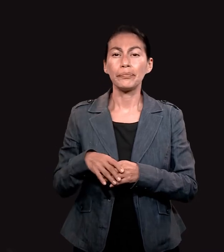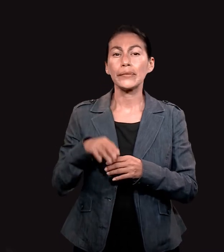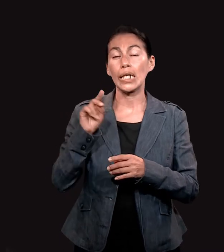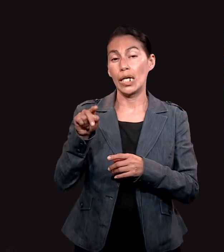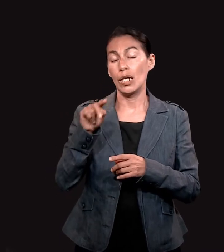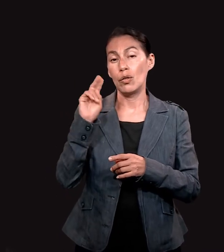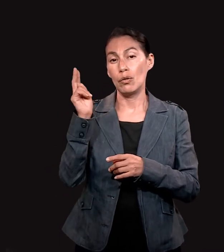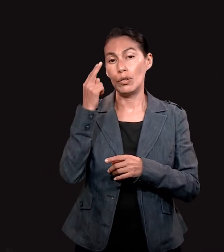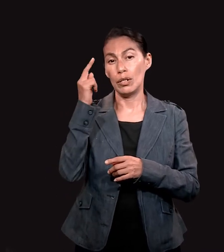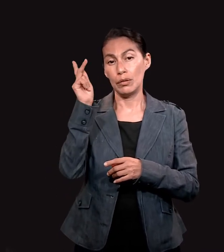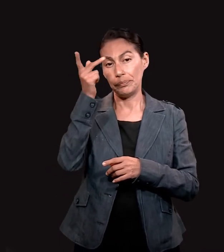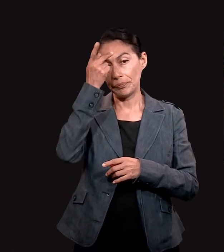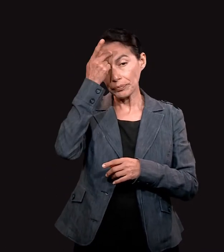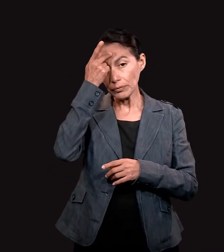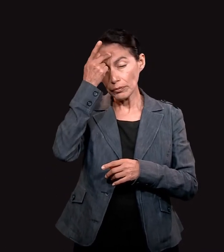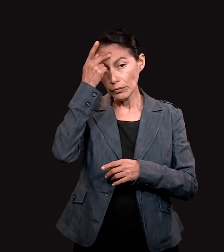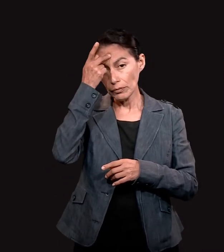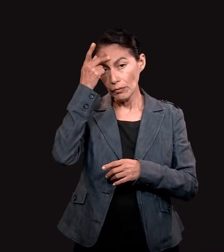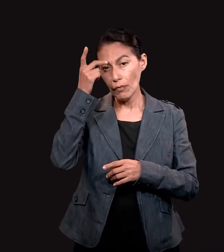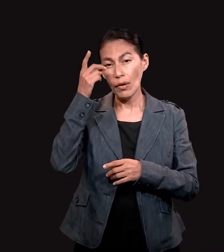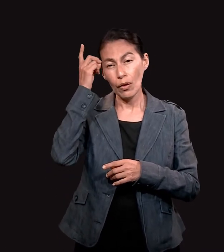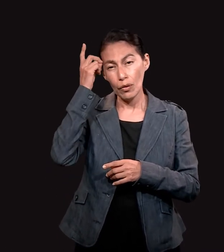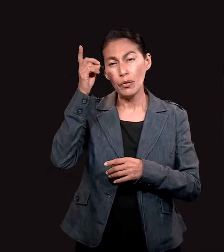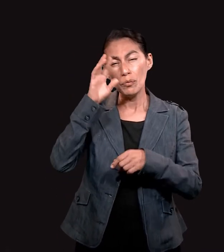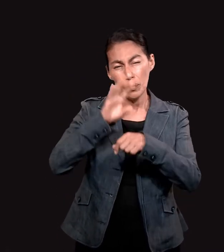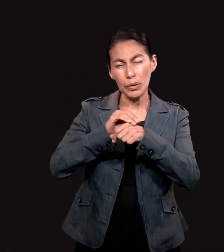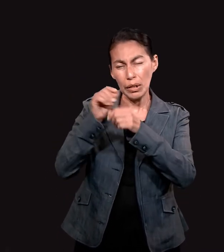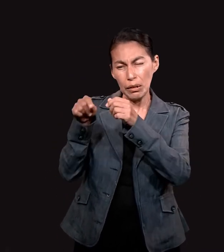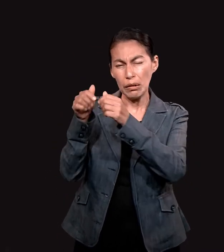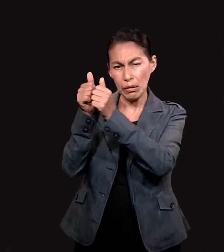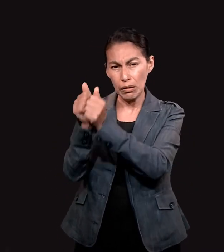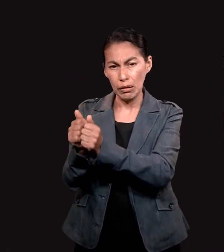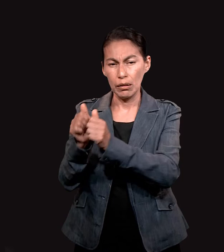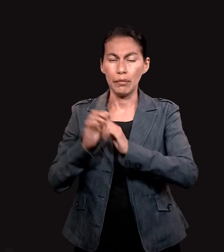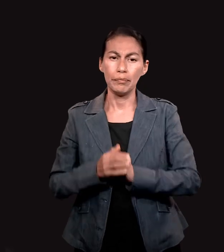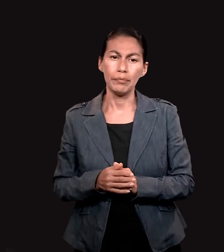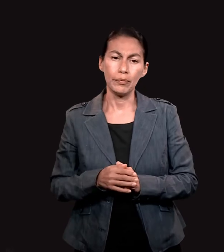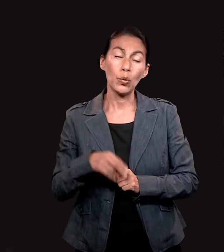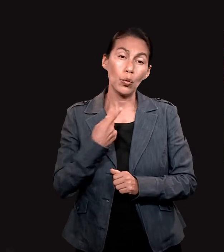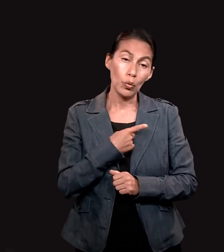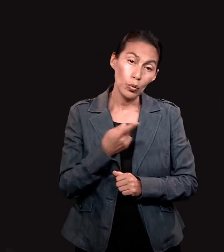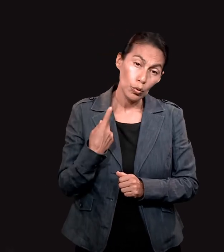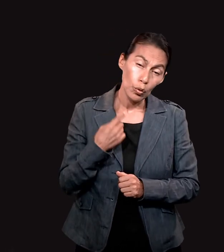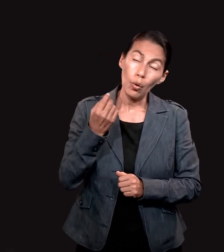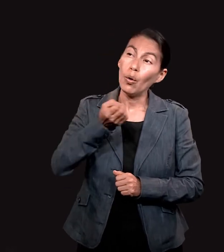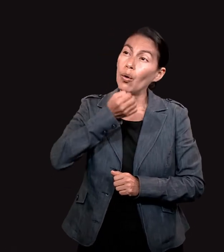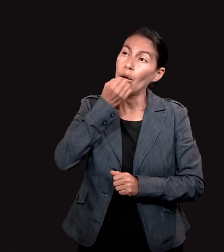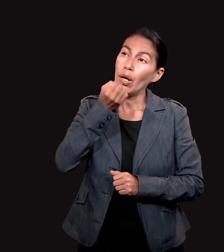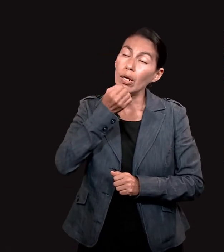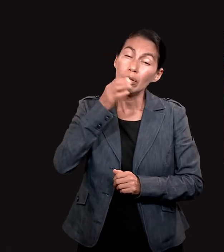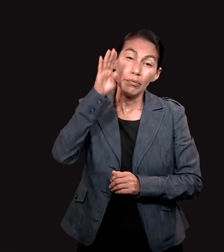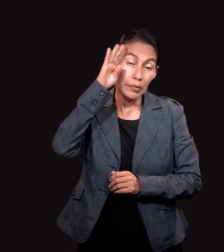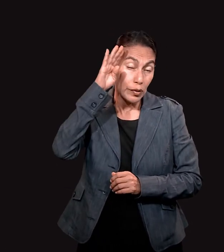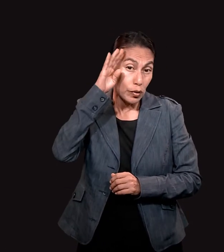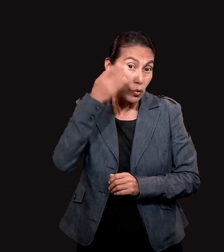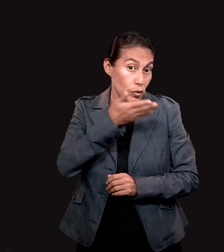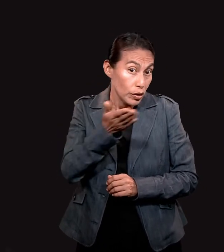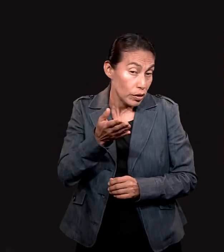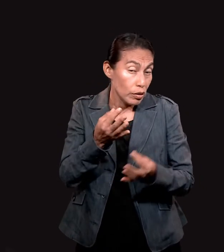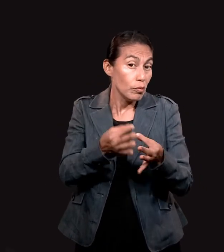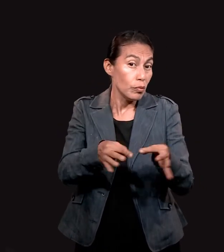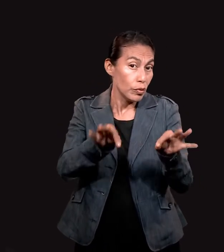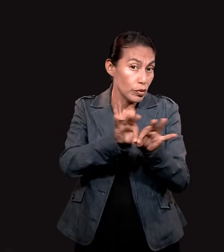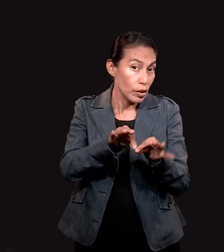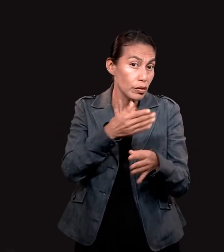normal del estado de San Luis Potosí. Dios les bendiga. Vamos a estar orando por esta petición que supongo es